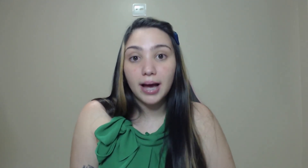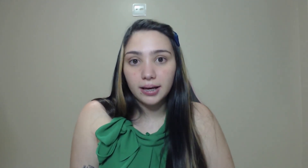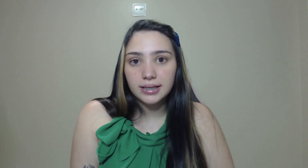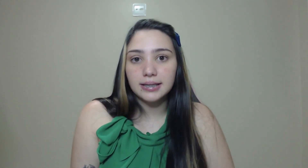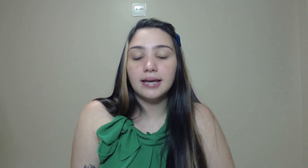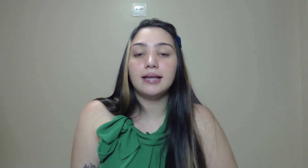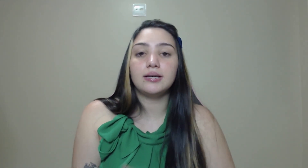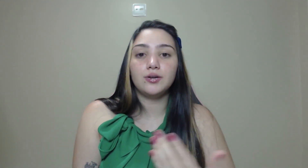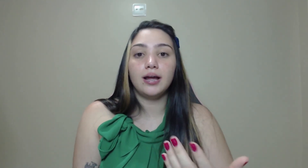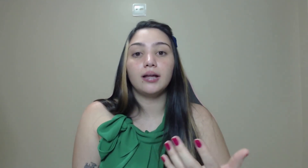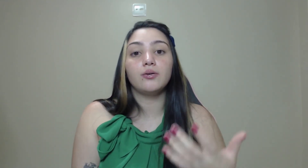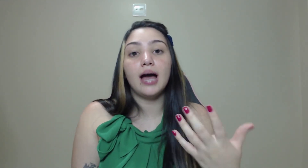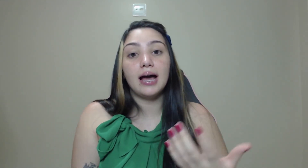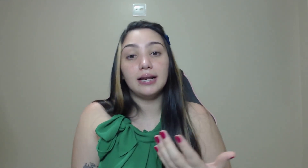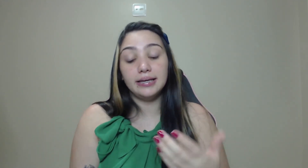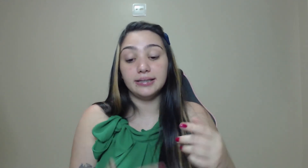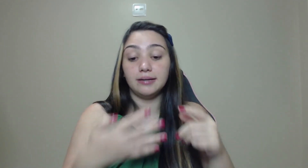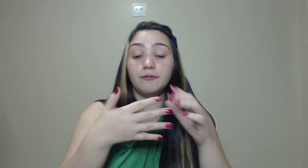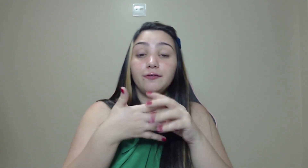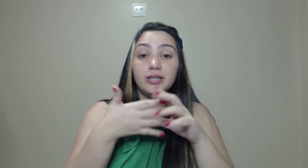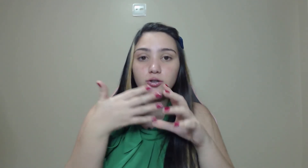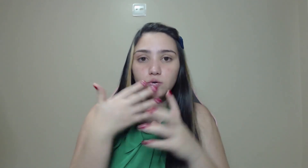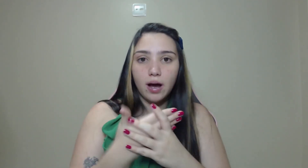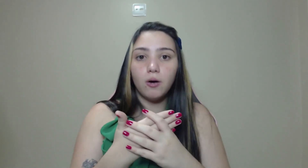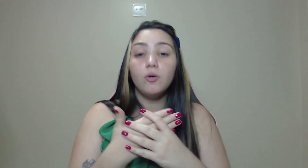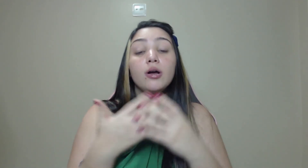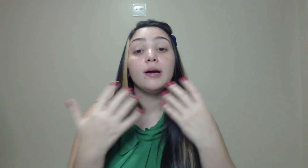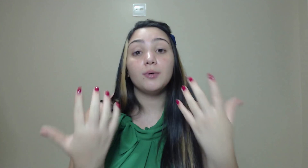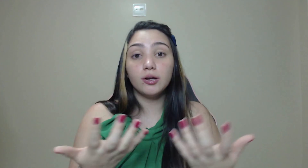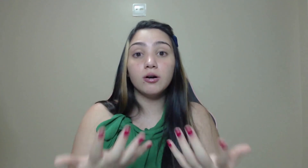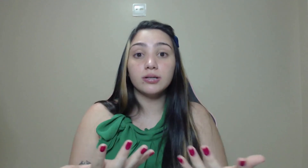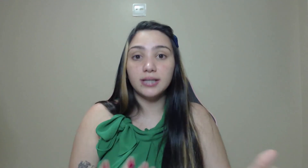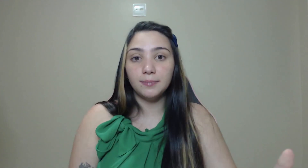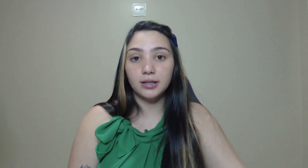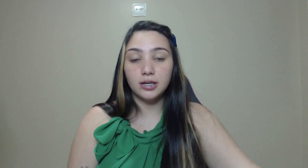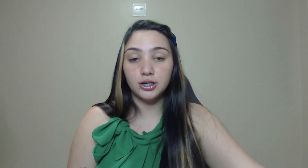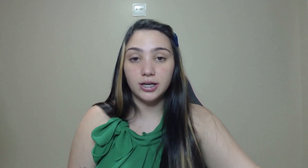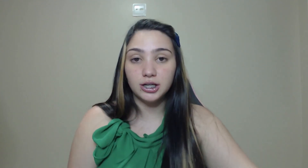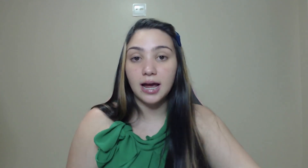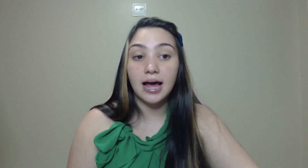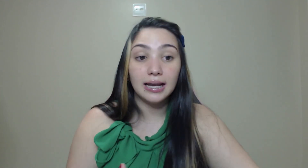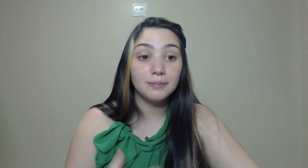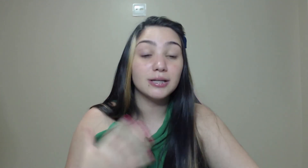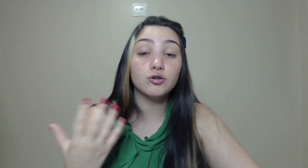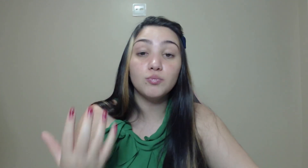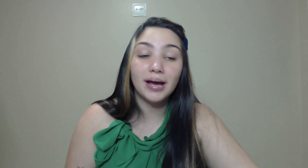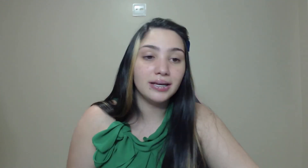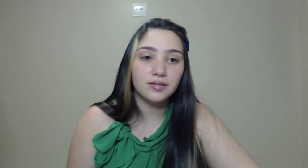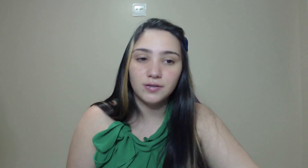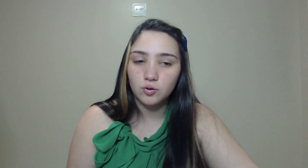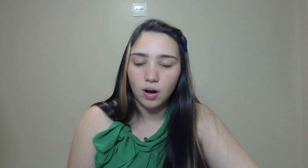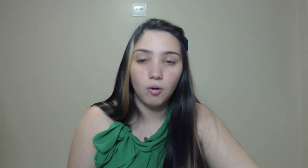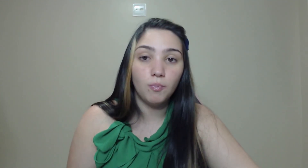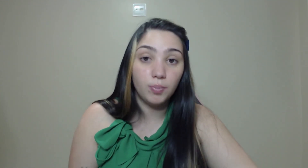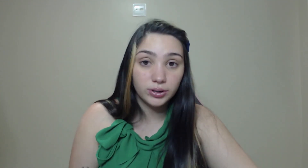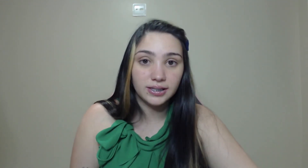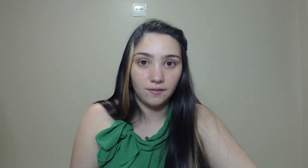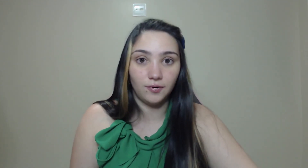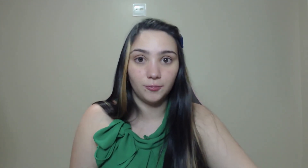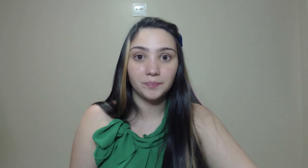né, relacionado à lista visual, porque eu gosto sempre de deixar a Libras o mais visual possível, tá